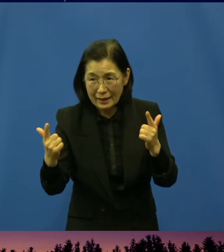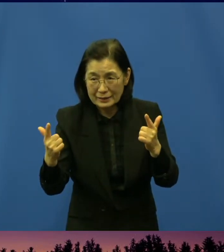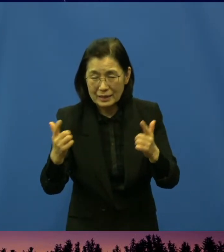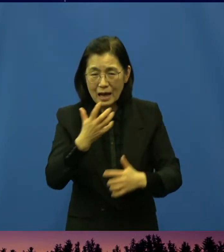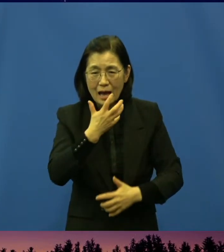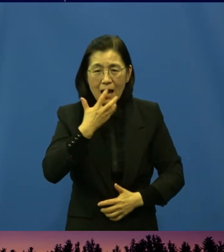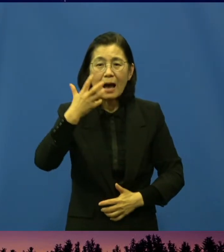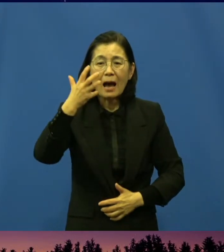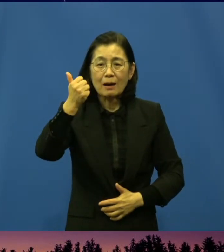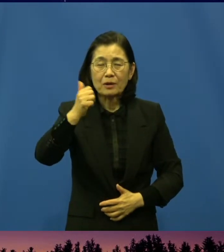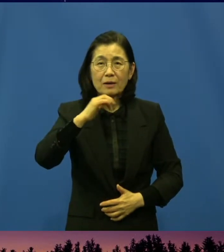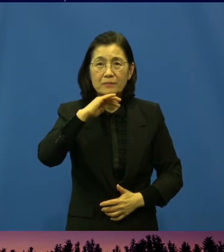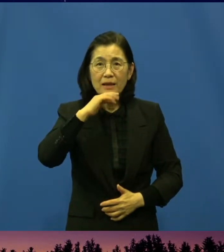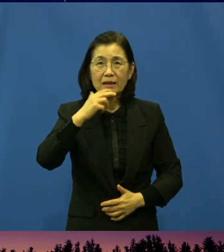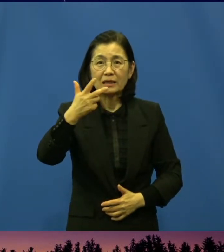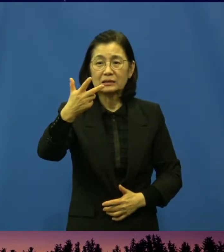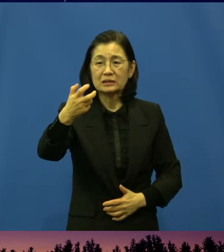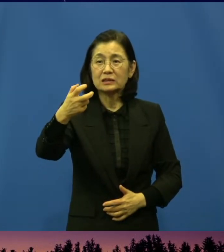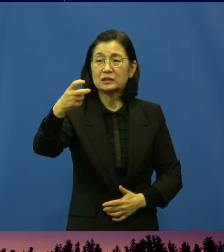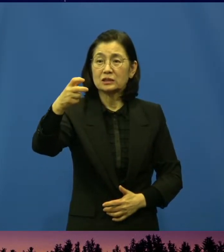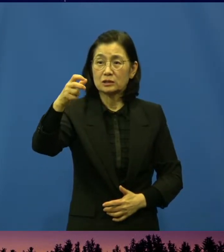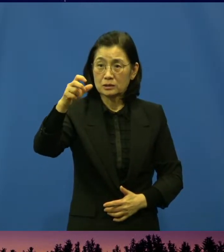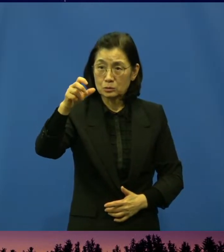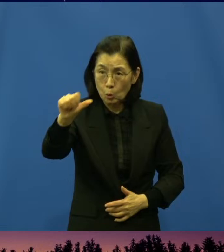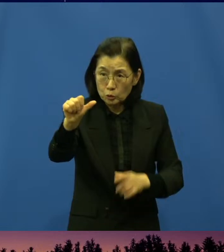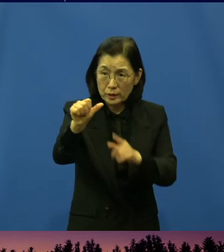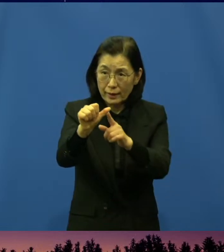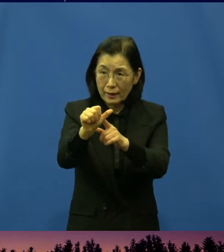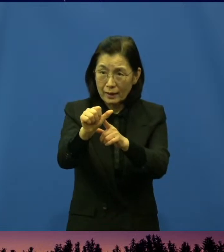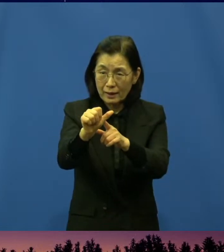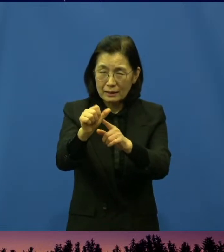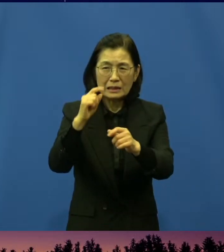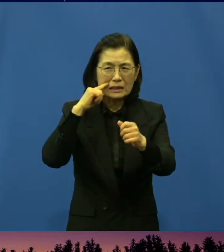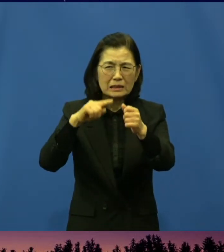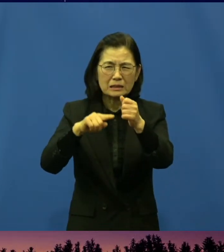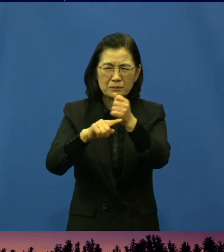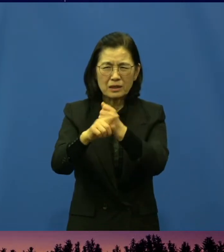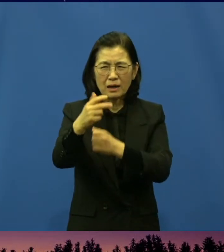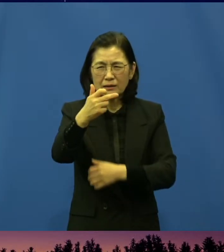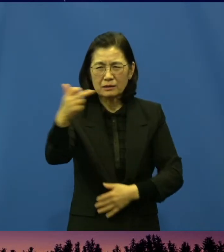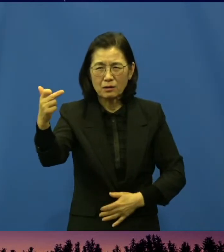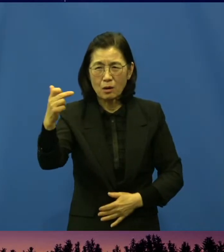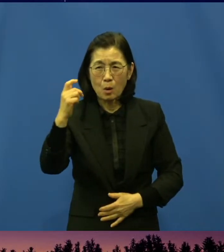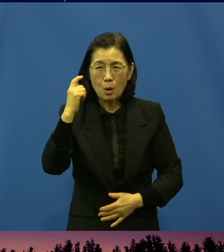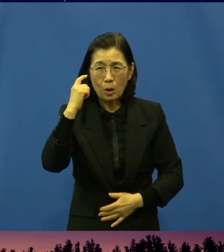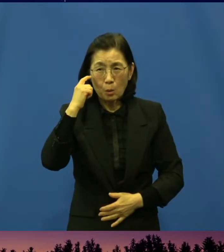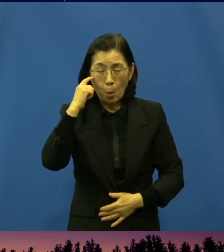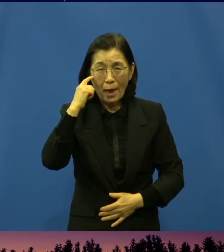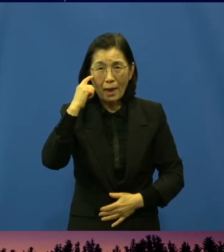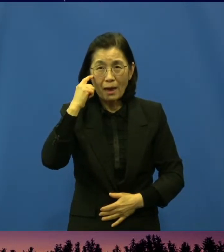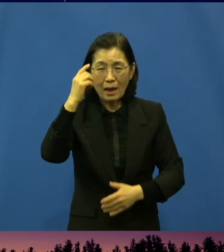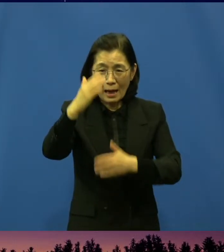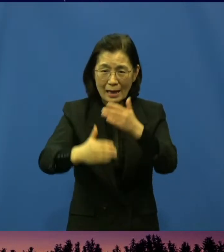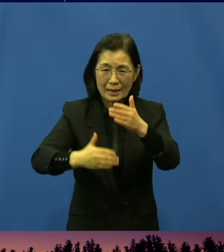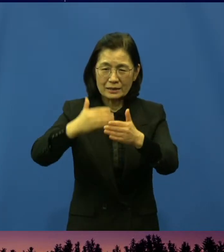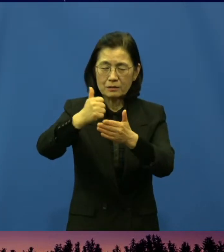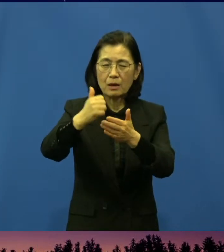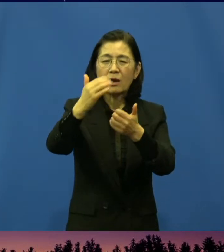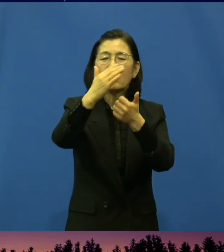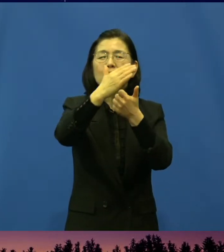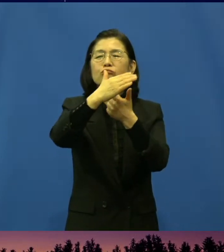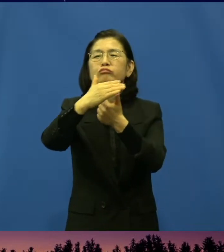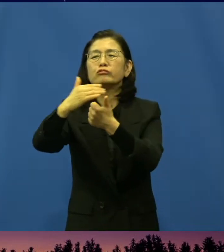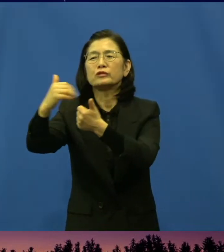75세라는 나이는 매우 의미가 있는 거죠. 다시 말하면 하나님의 부르심을 받았을 때